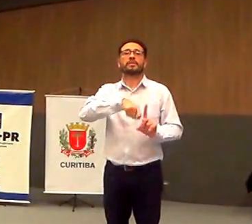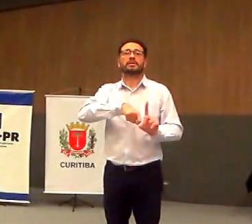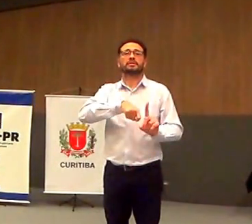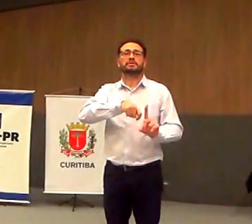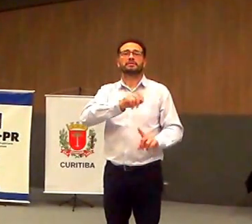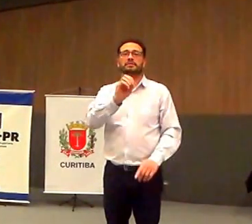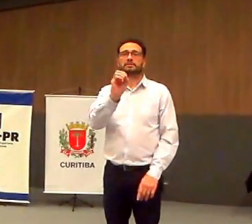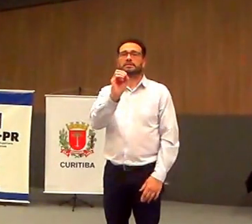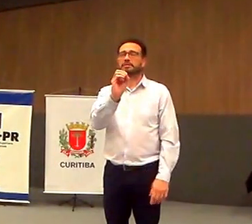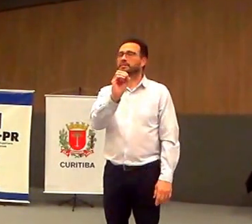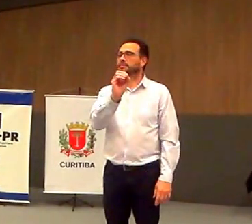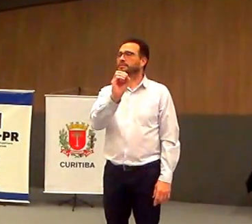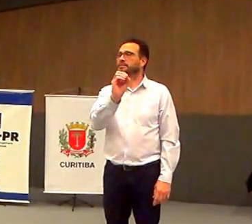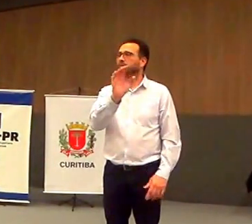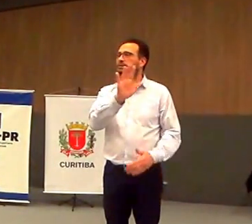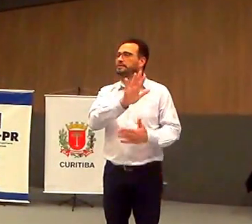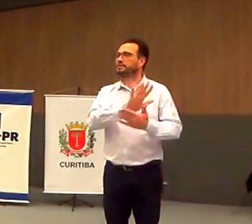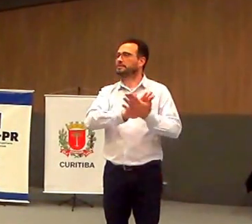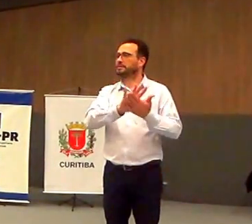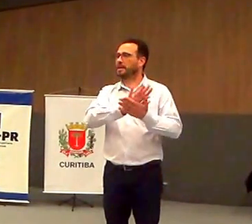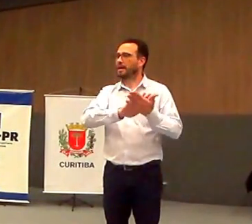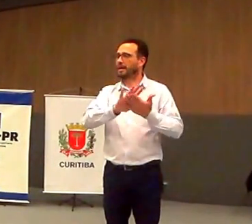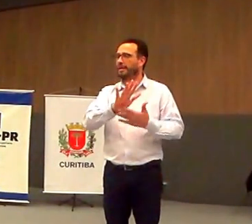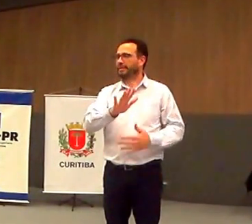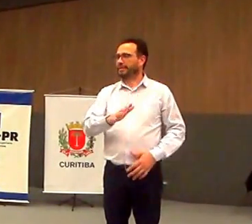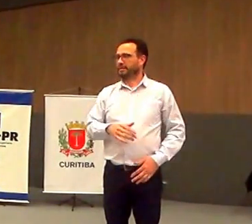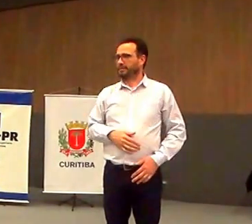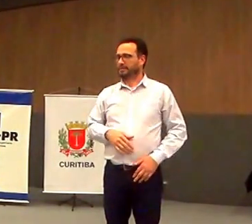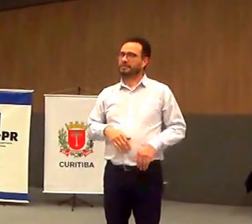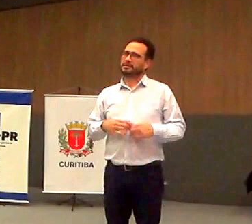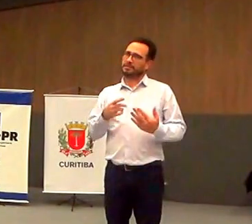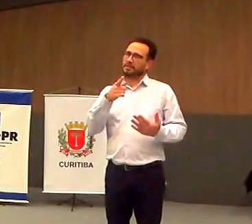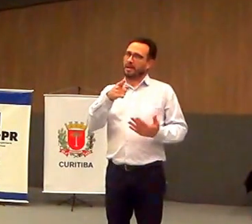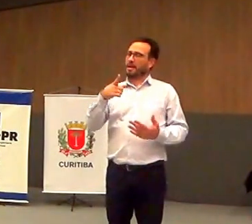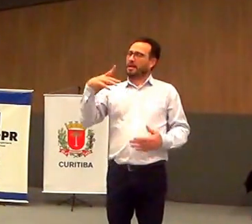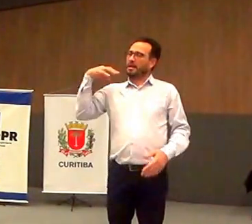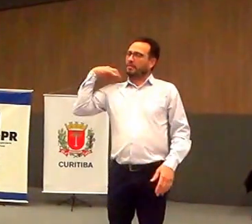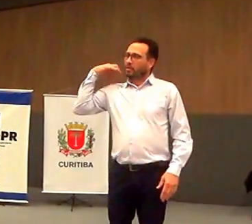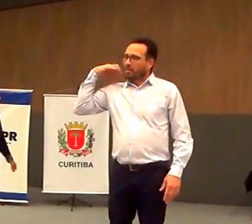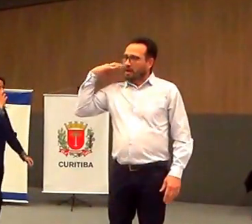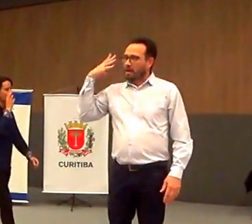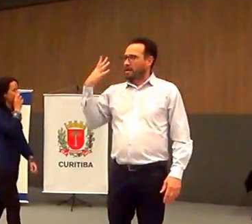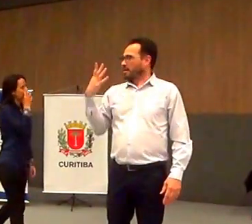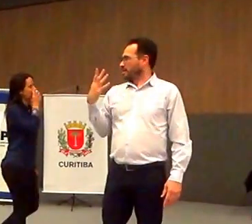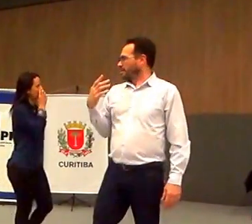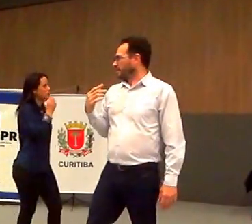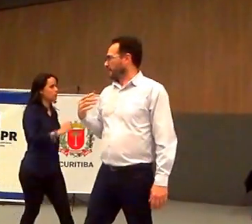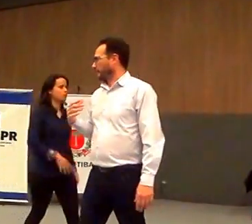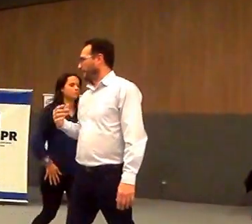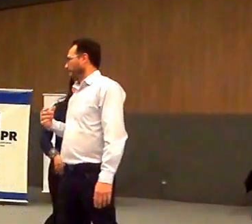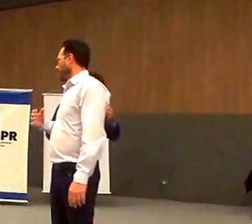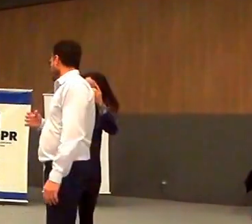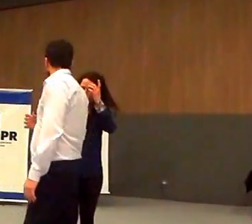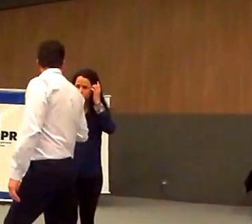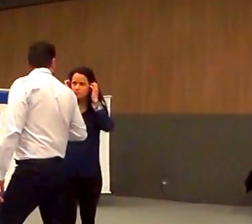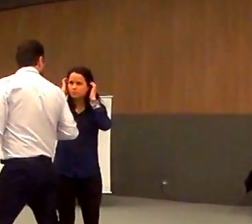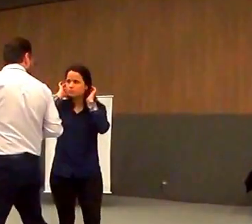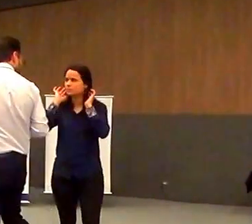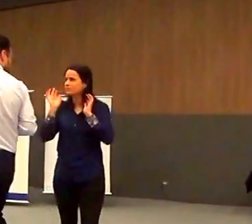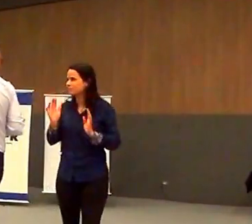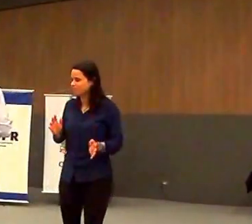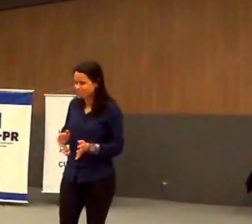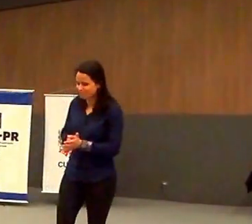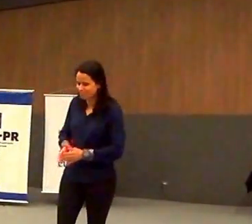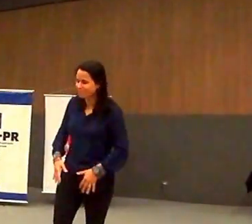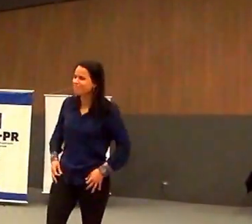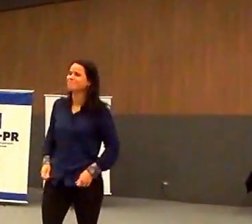nada. Então, nós trabalhamos com voluntários, né? A Eva é uma grande voluntária nossa e temos aí os 19 mil que foram ali numerados.